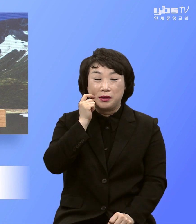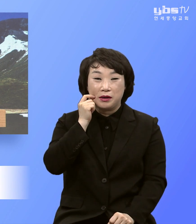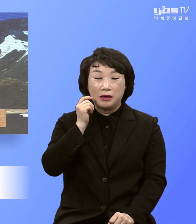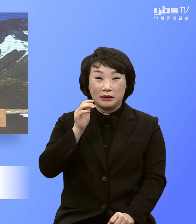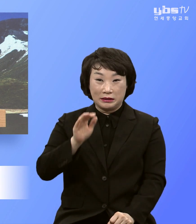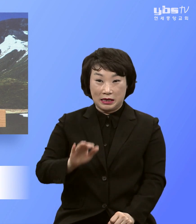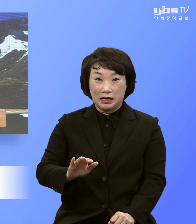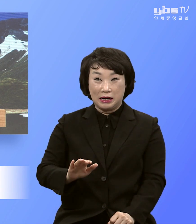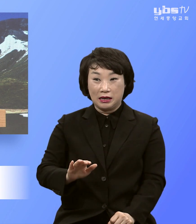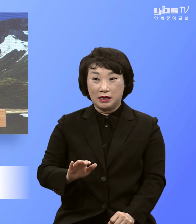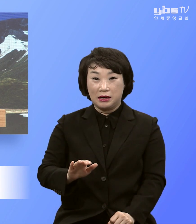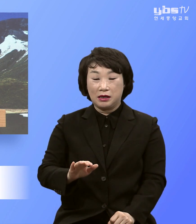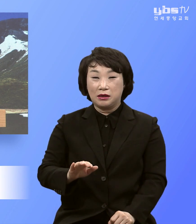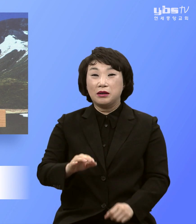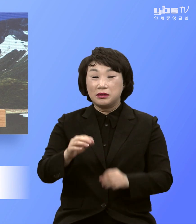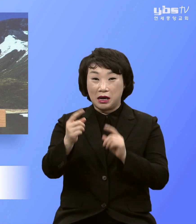서로